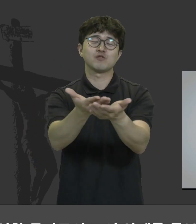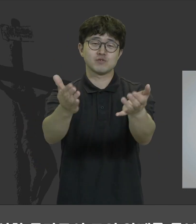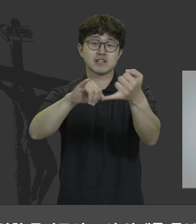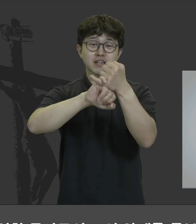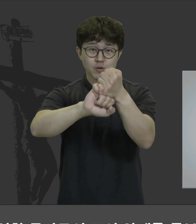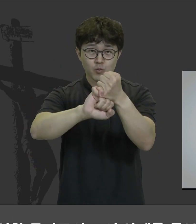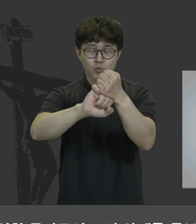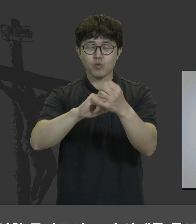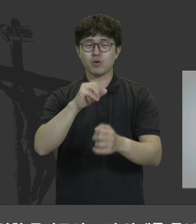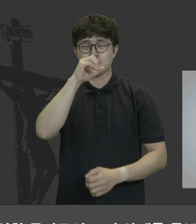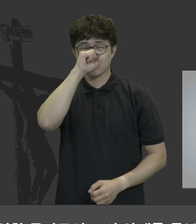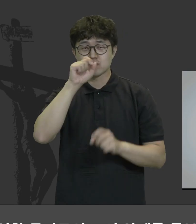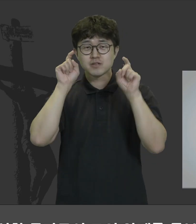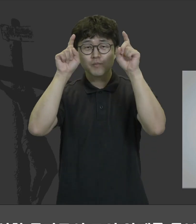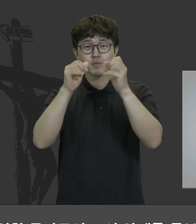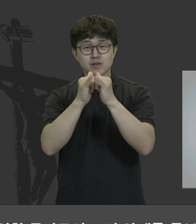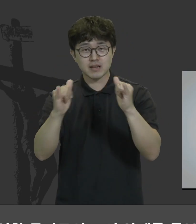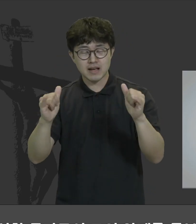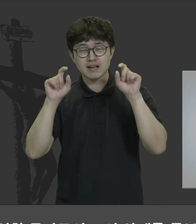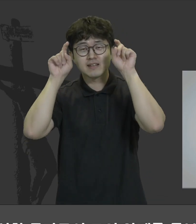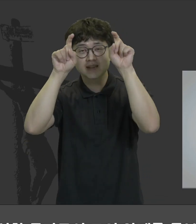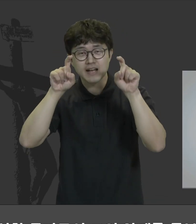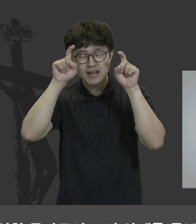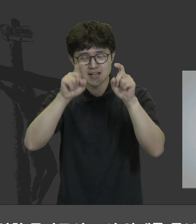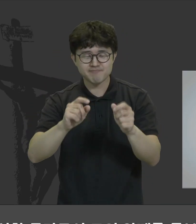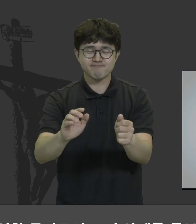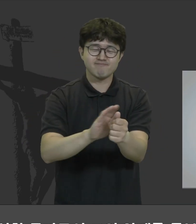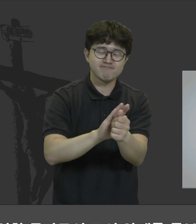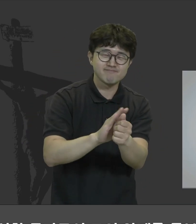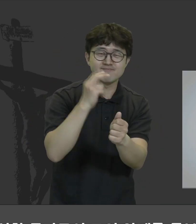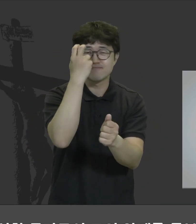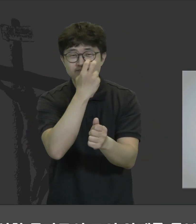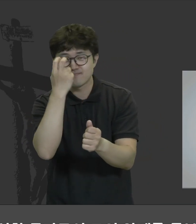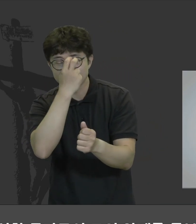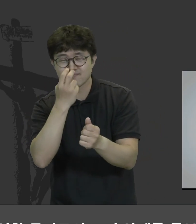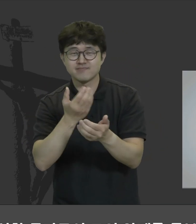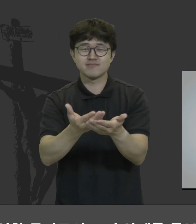선한 목자로서 그의 양떼를 돌보시는 분이기 때문입니다.